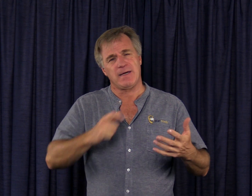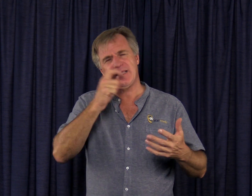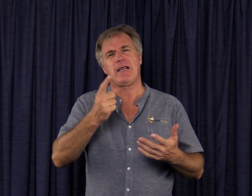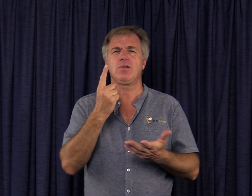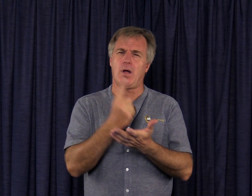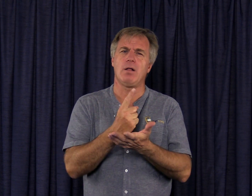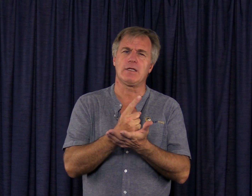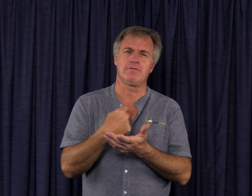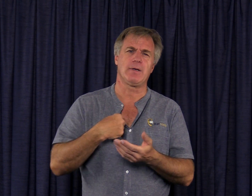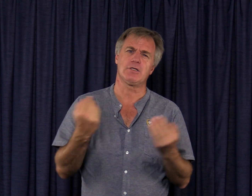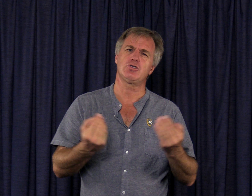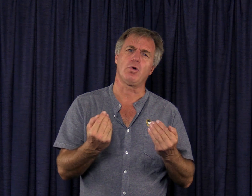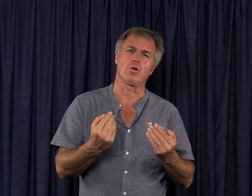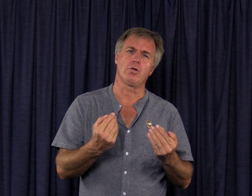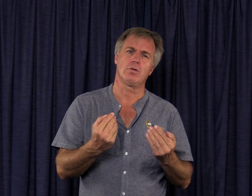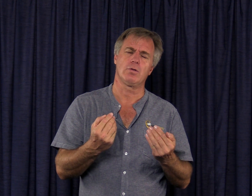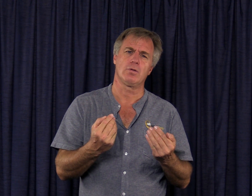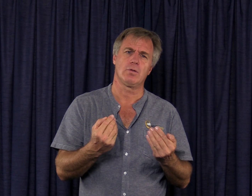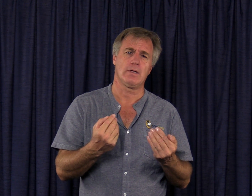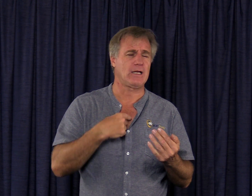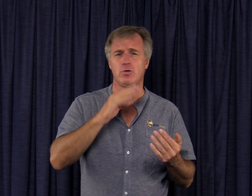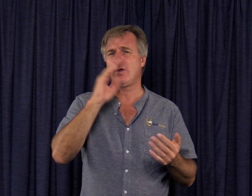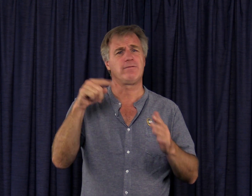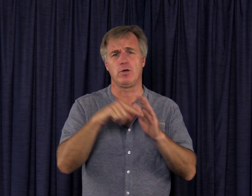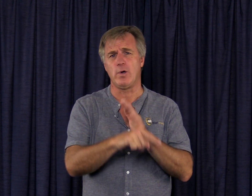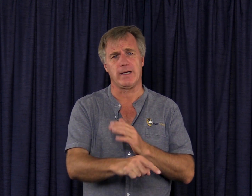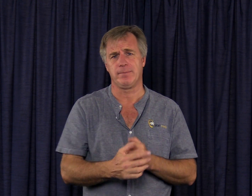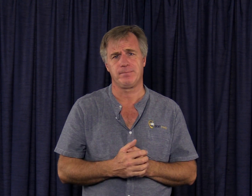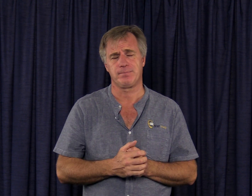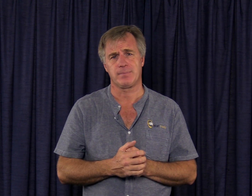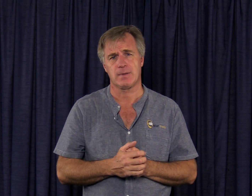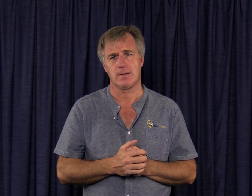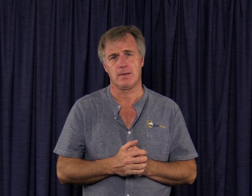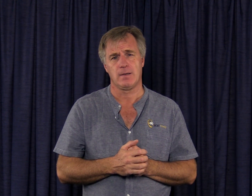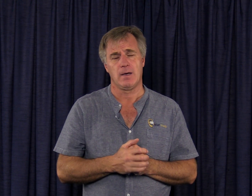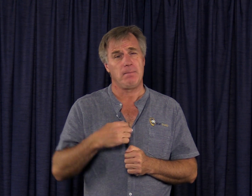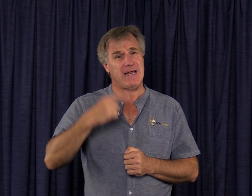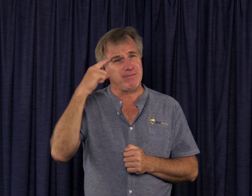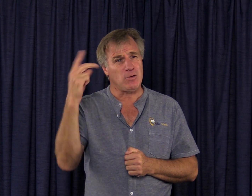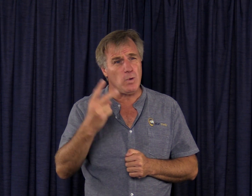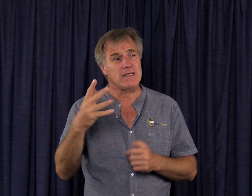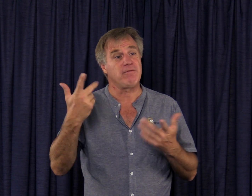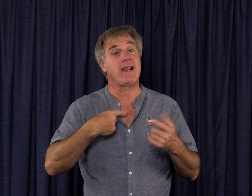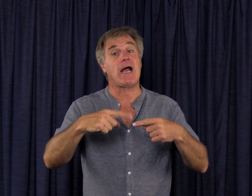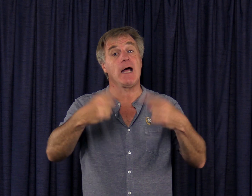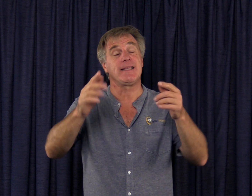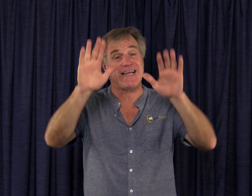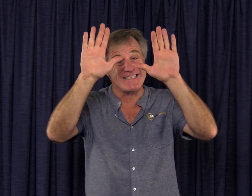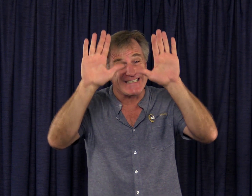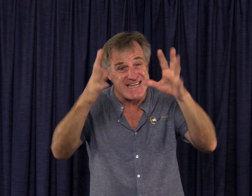Maar die Heere het nog altyd vir my gesorg. En ek het nog nooit verloor nie. Maar ek weet ook dat waar ek ander geseën